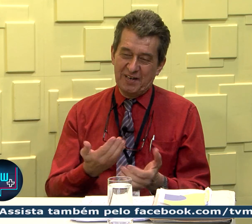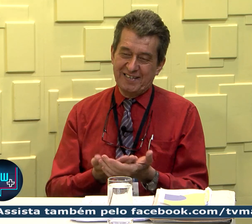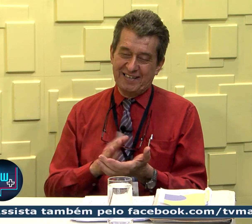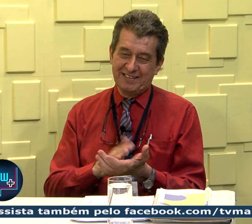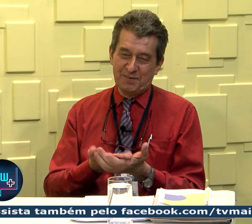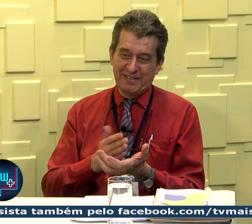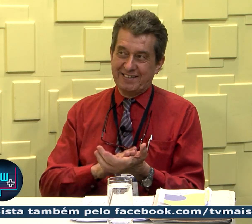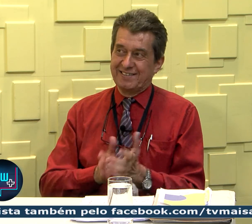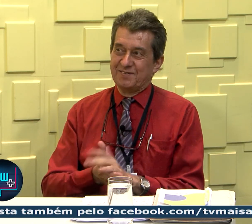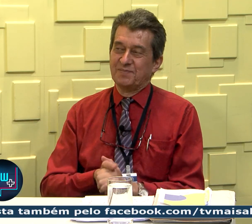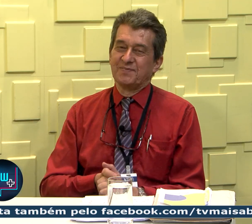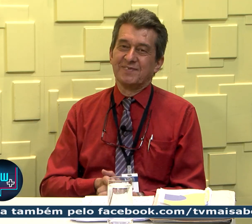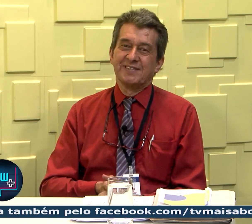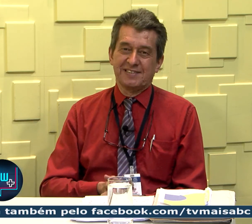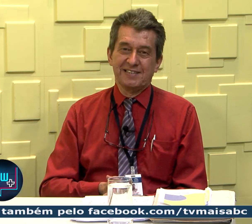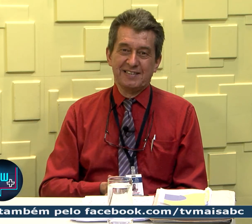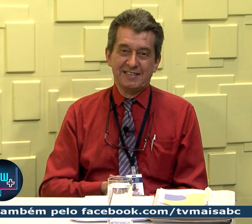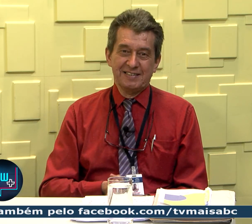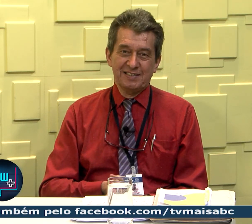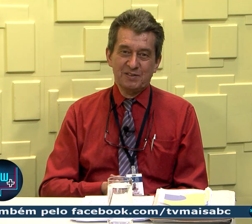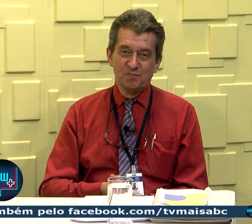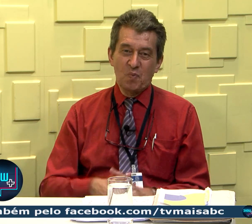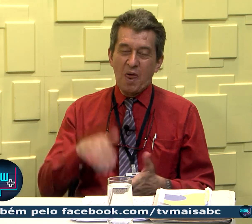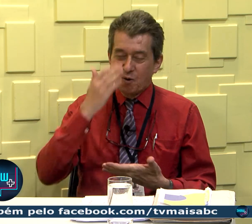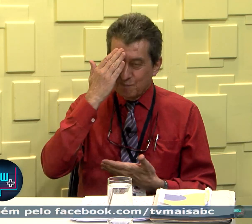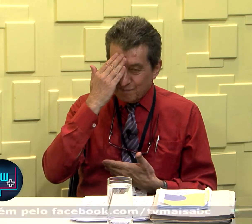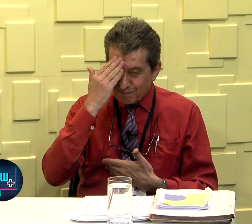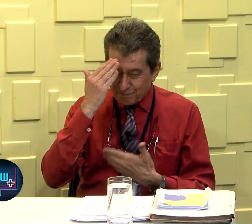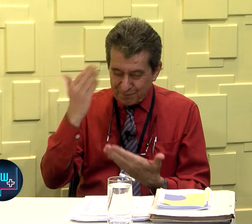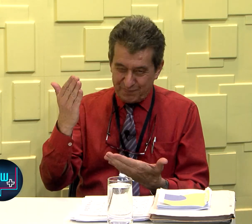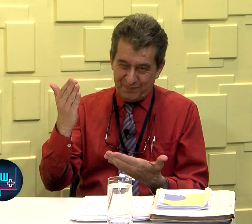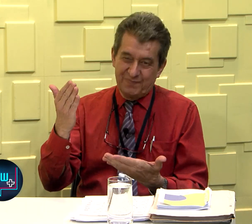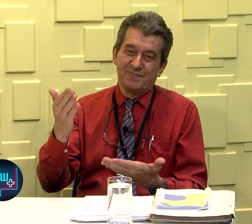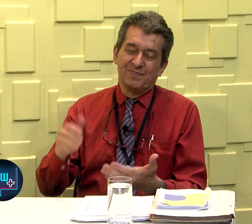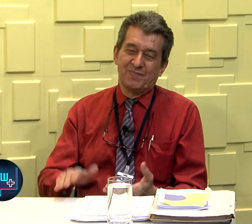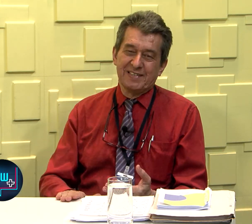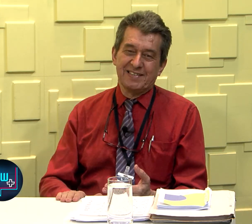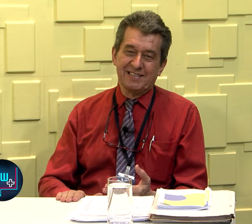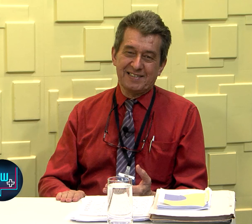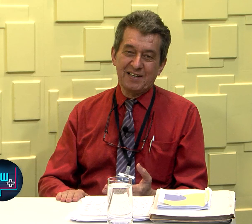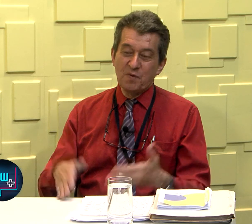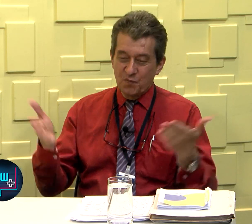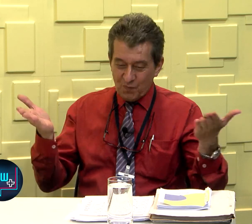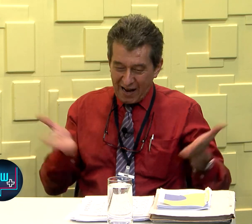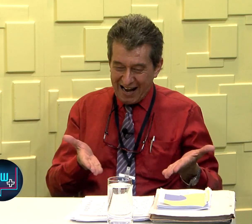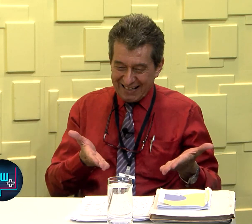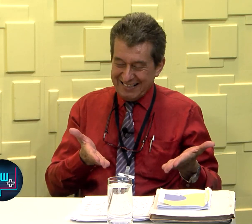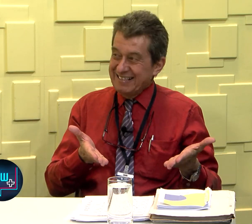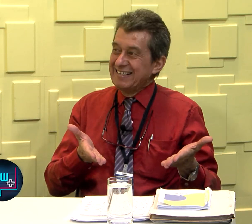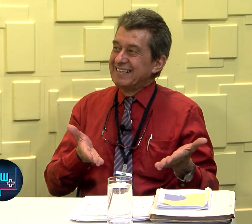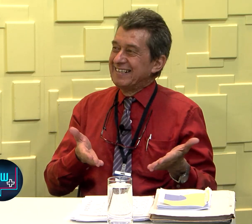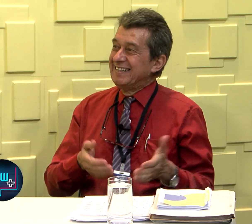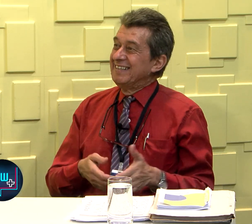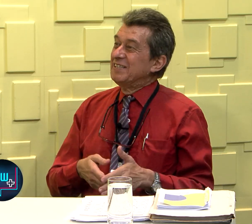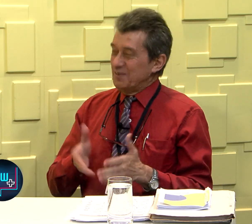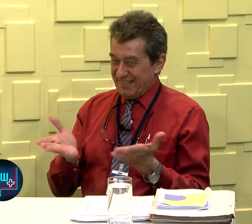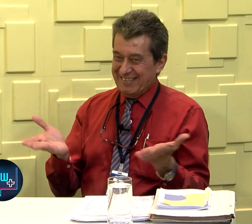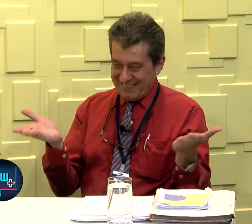patrocinar o que sabe foi um prazer estar aqui porque estou pondo palavras em sua boca